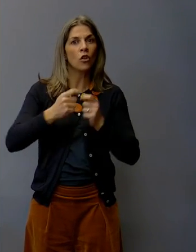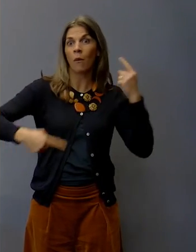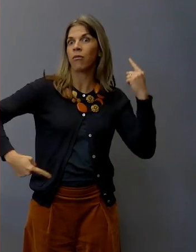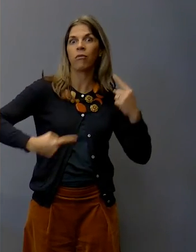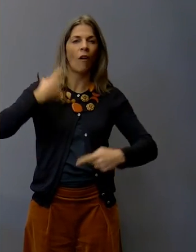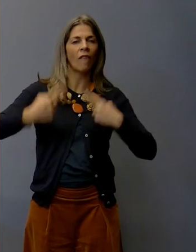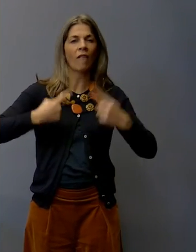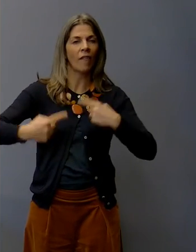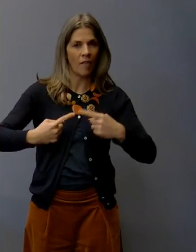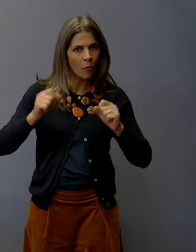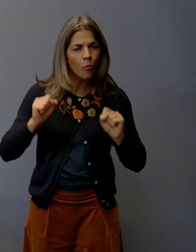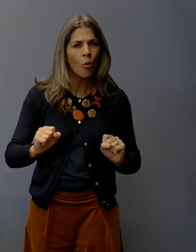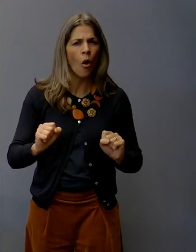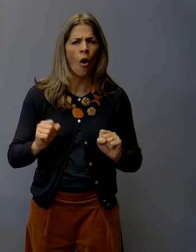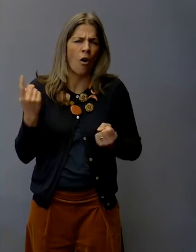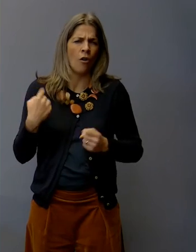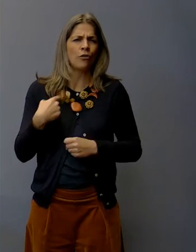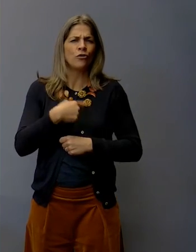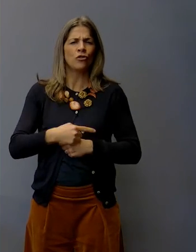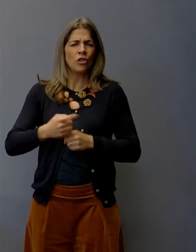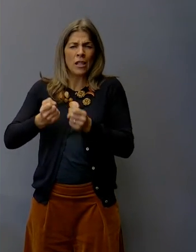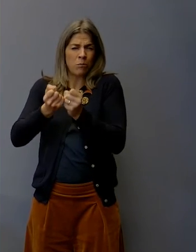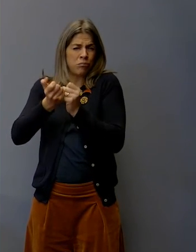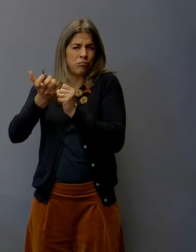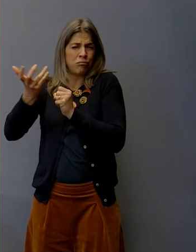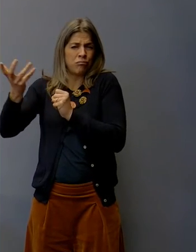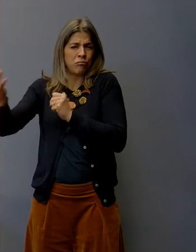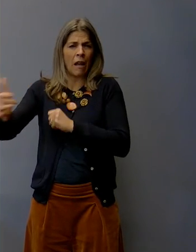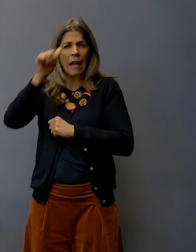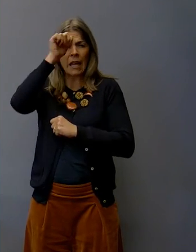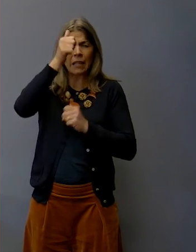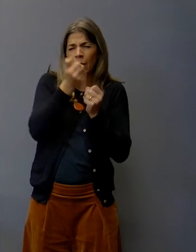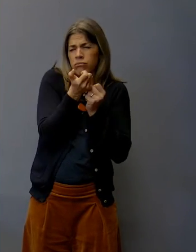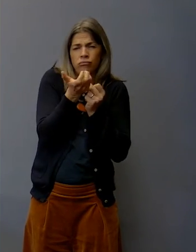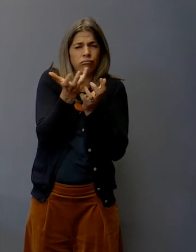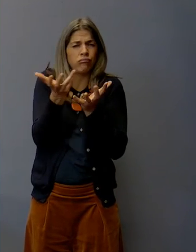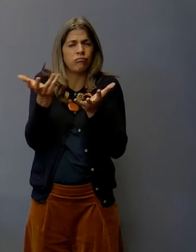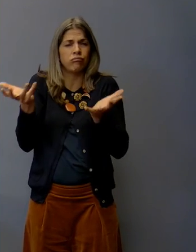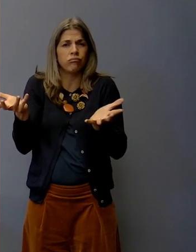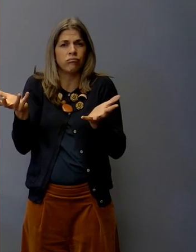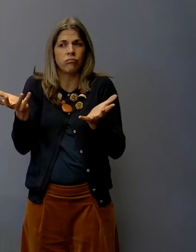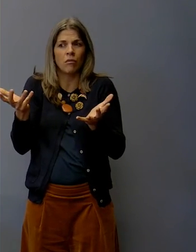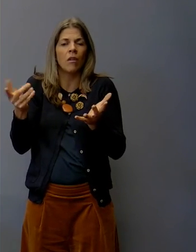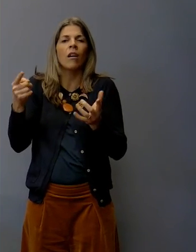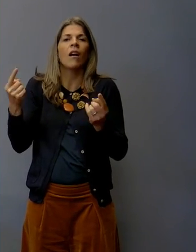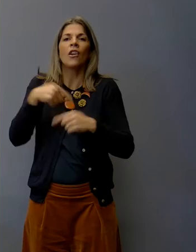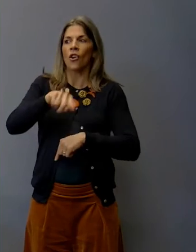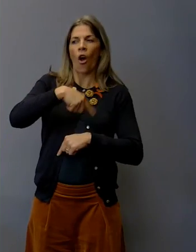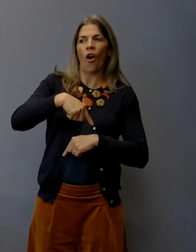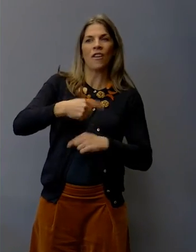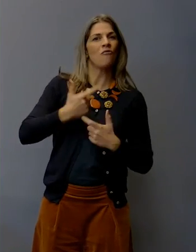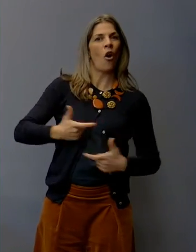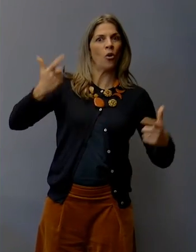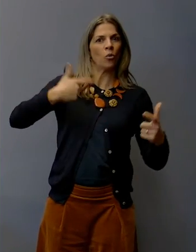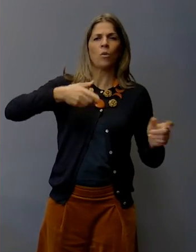più di un miliardo in cina sono più di un miliardo perché noi dovremmo essere quelli che hanno il progresso economico e la